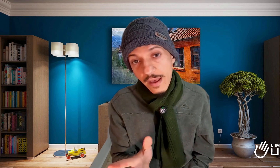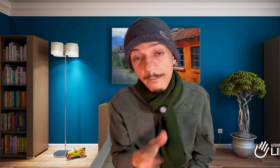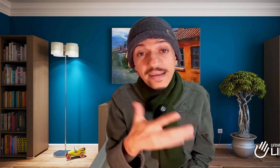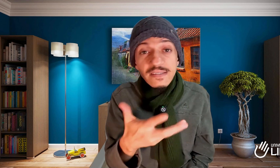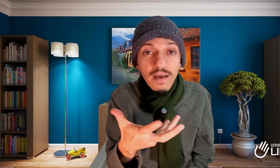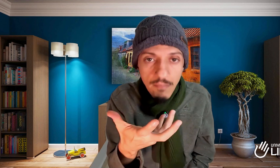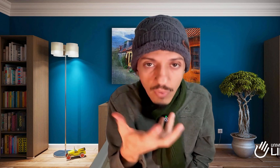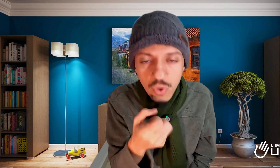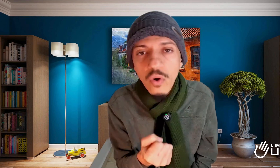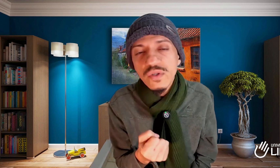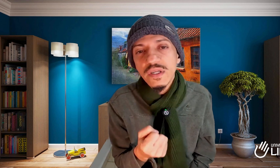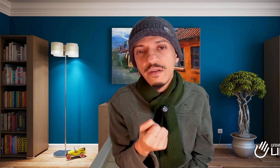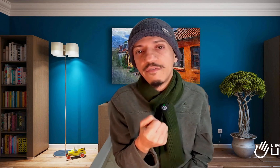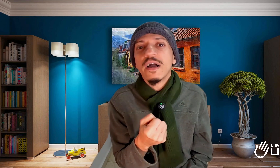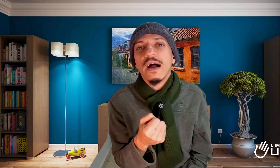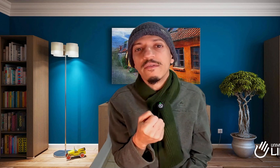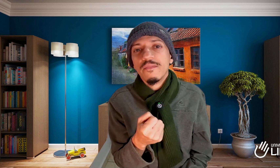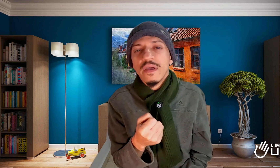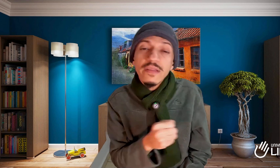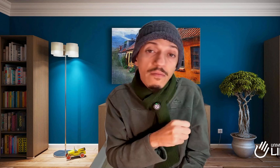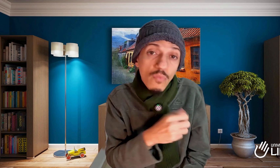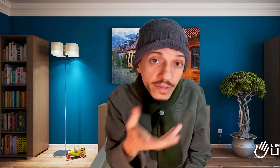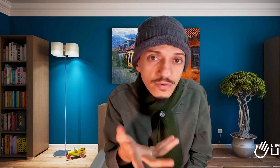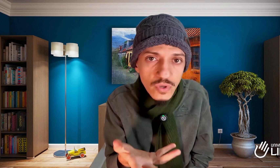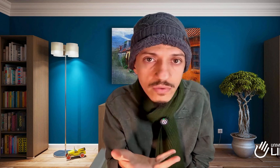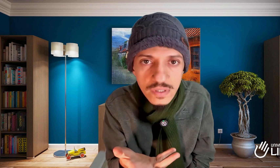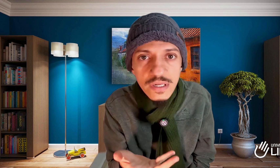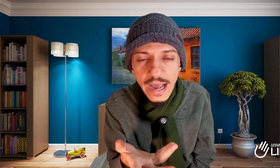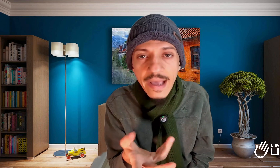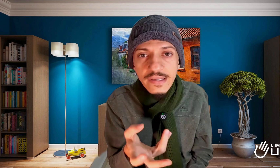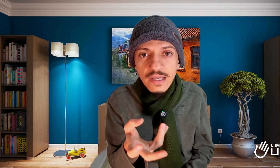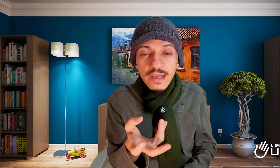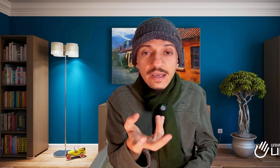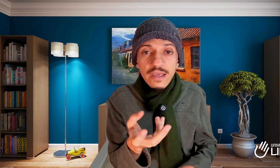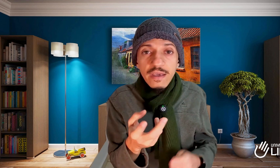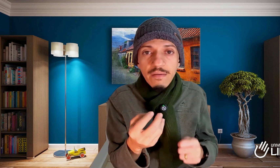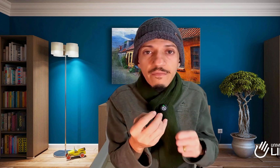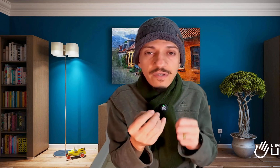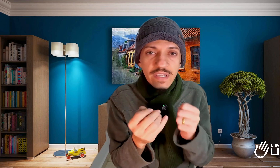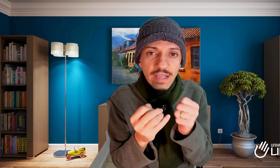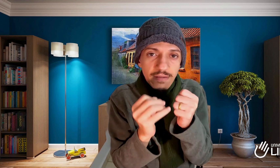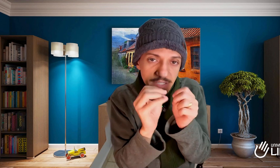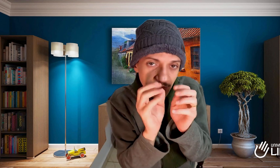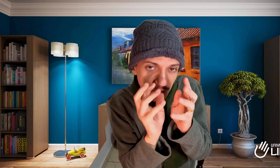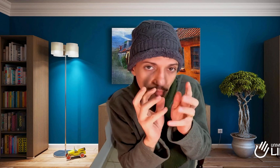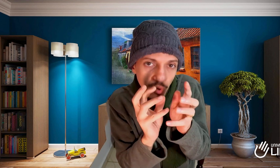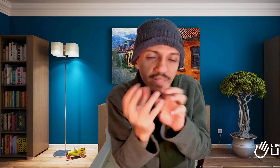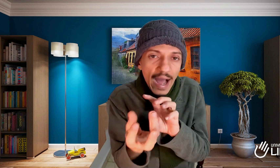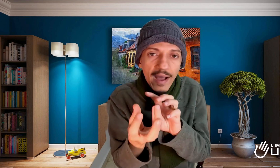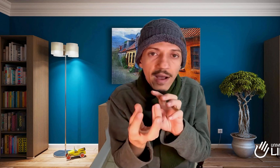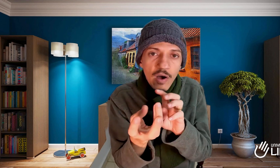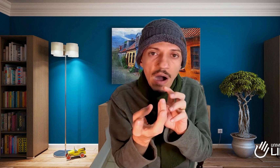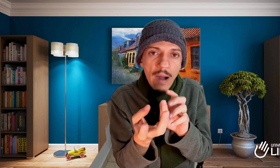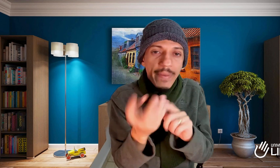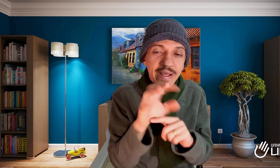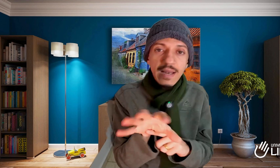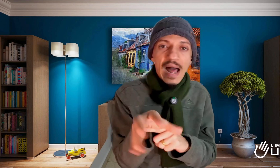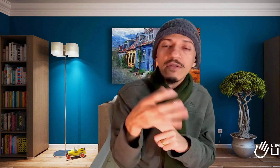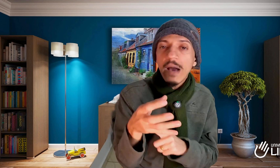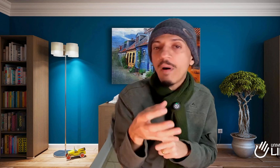Mas mudou o significado. E tem muitos outros sinais que se você mudar para que lado que a palma da